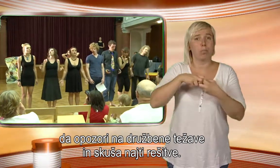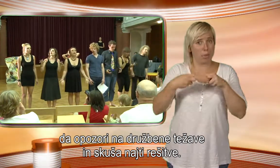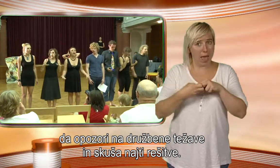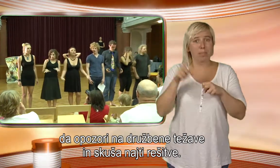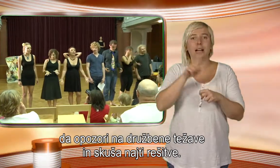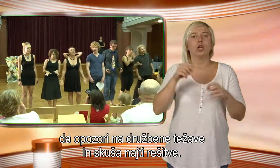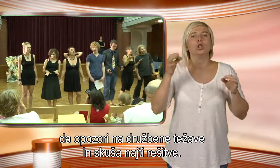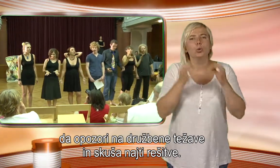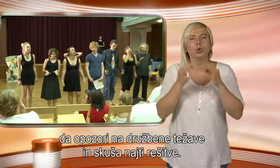rešitve.